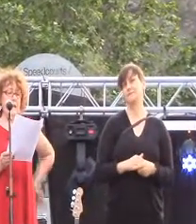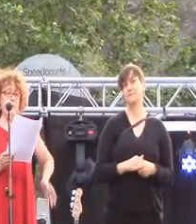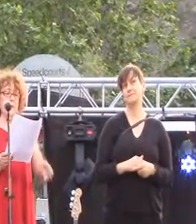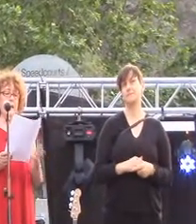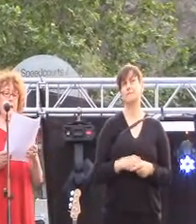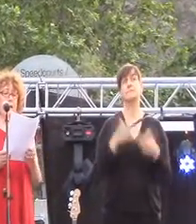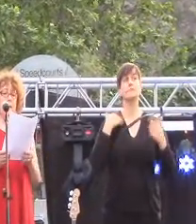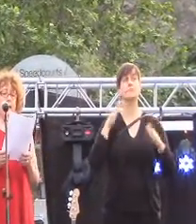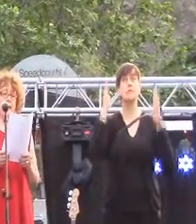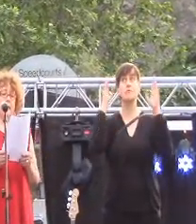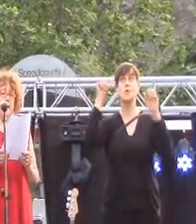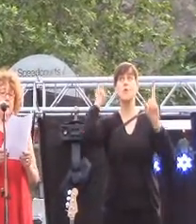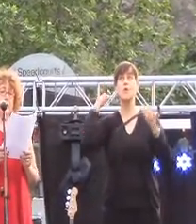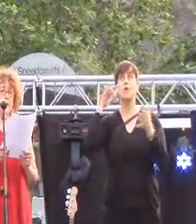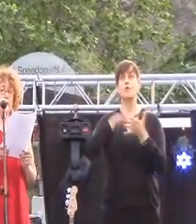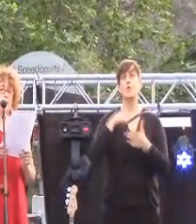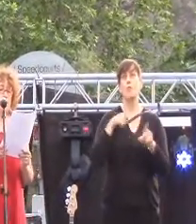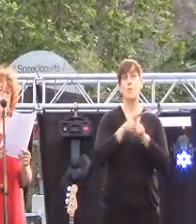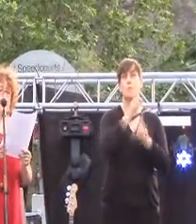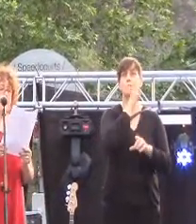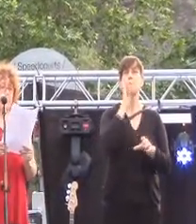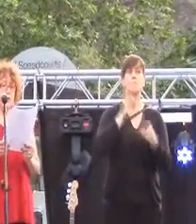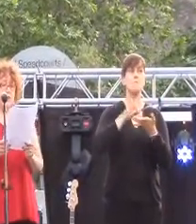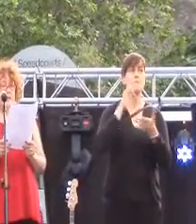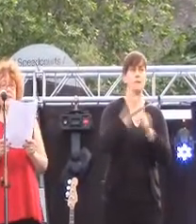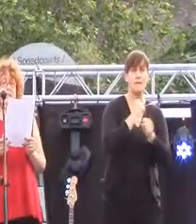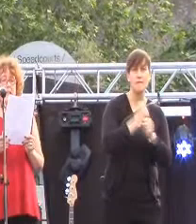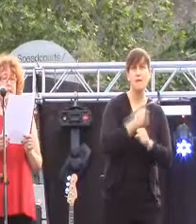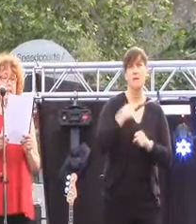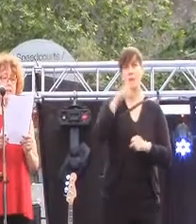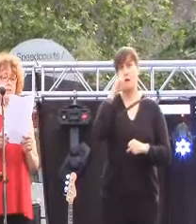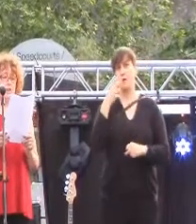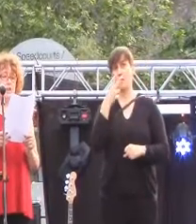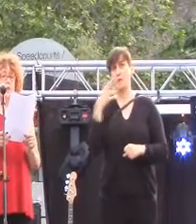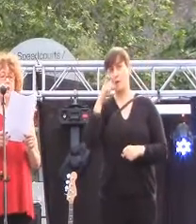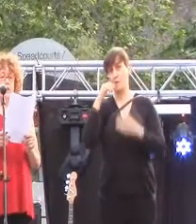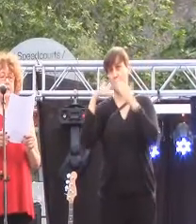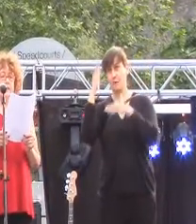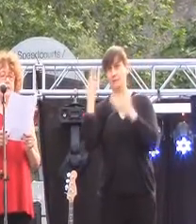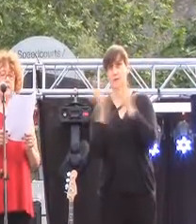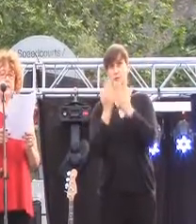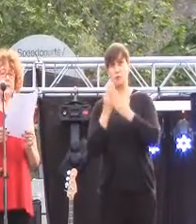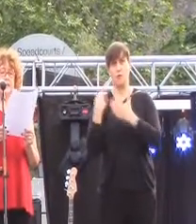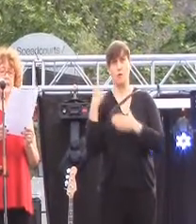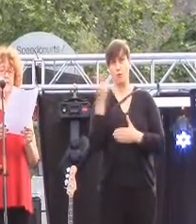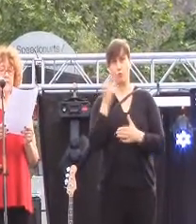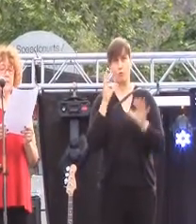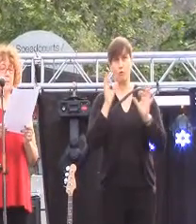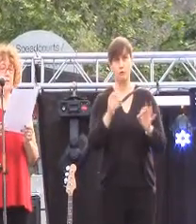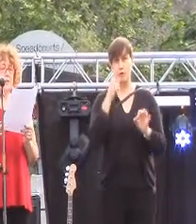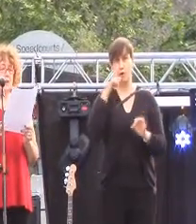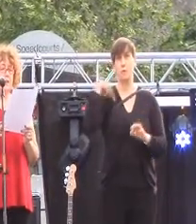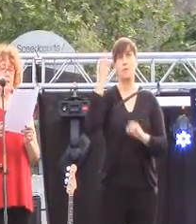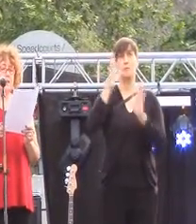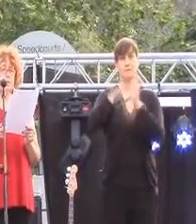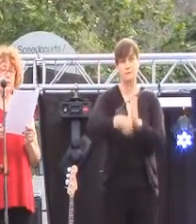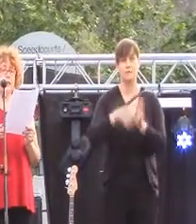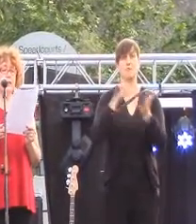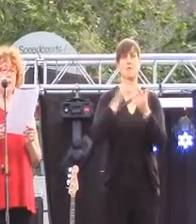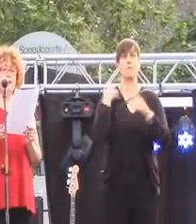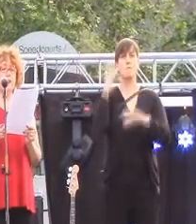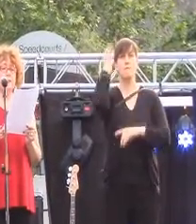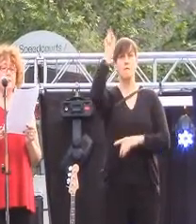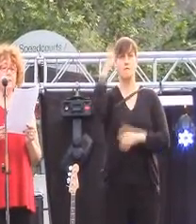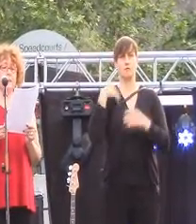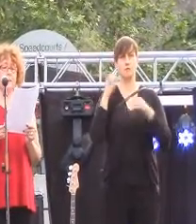En aquell moment era mare treballadora i estudiant per majors de 25 anys, tota l'hora. I més tard, fent de professora de